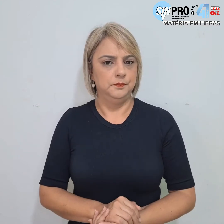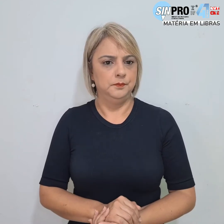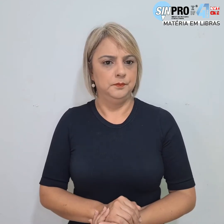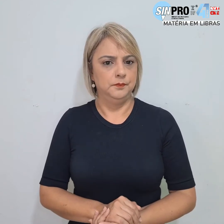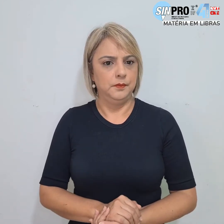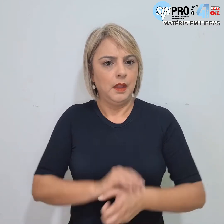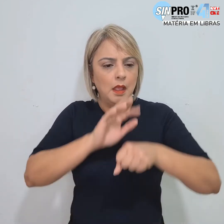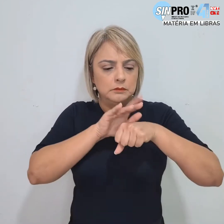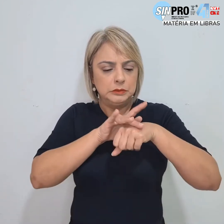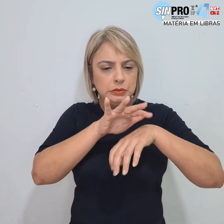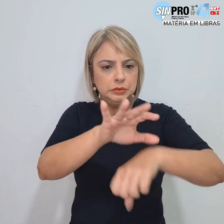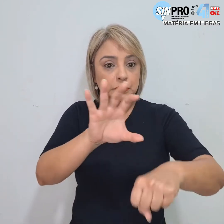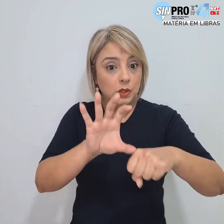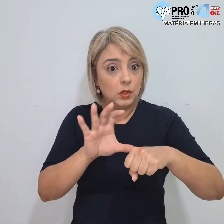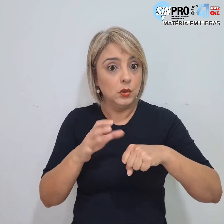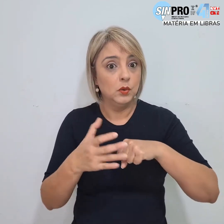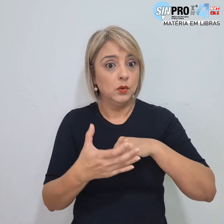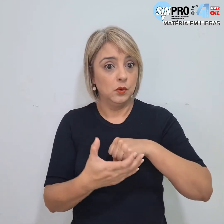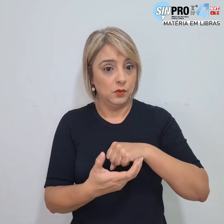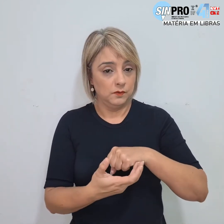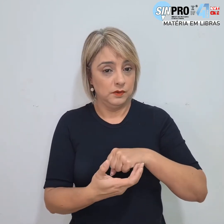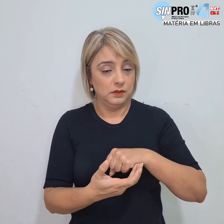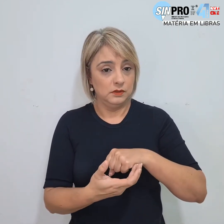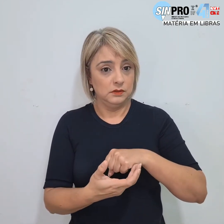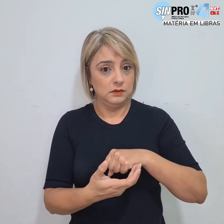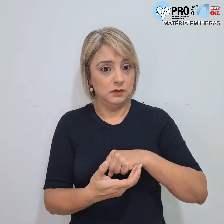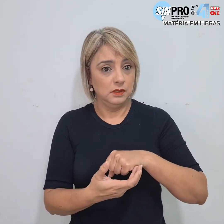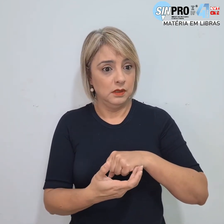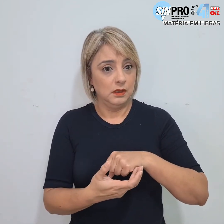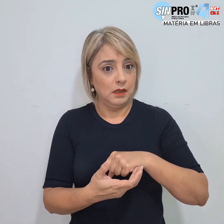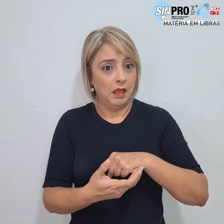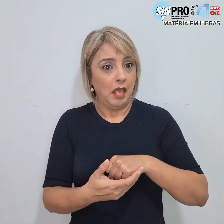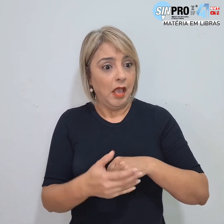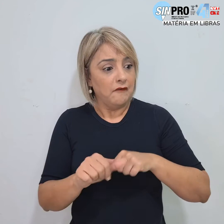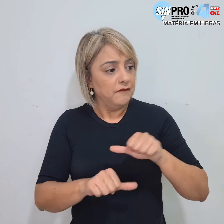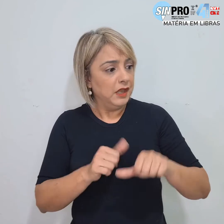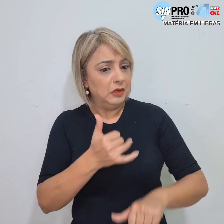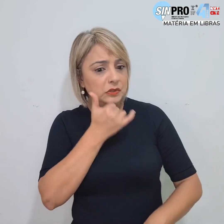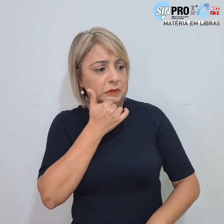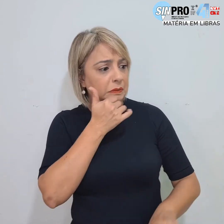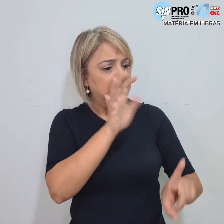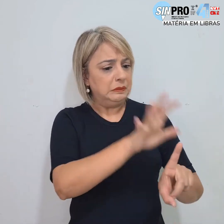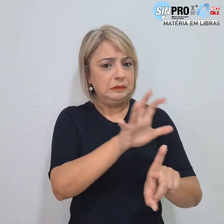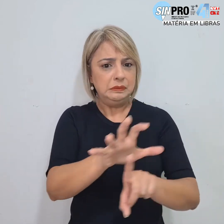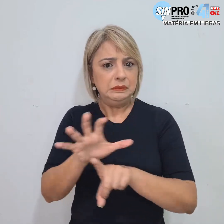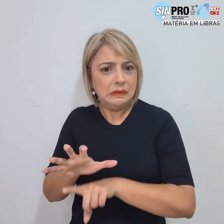A pandemia do novo coronavírus virou desculpa para ataques à Constituição.